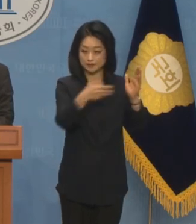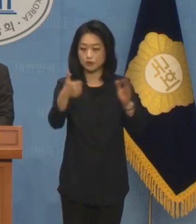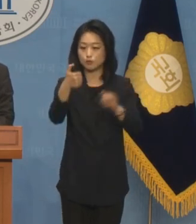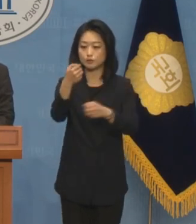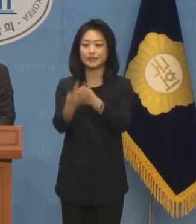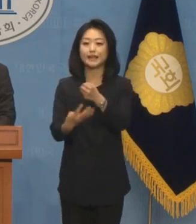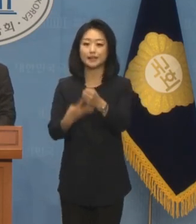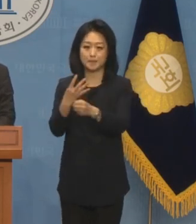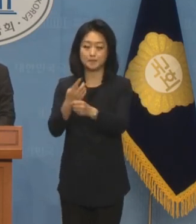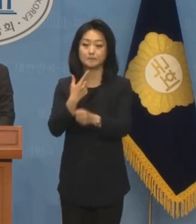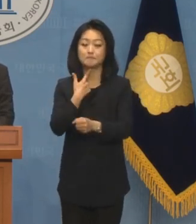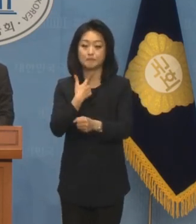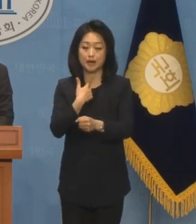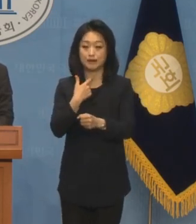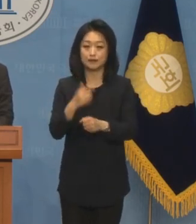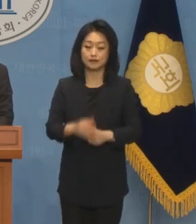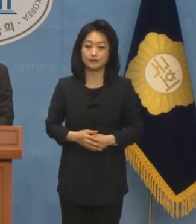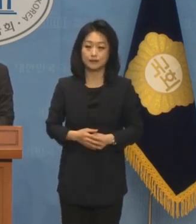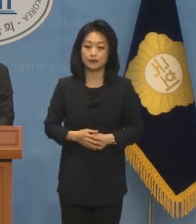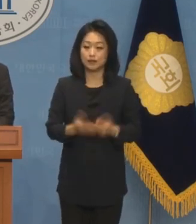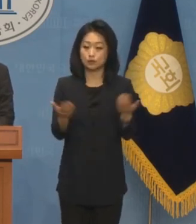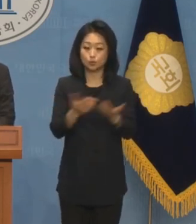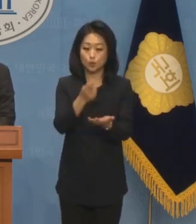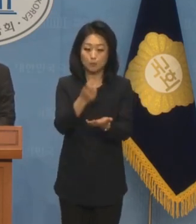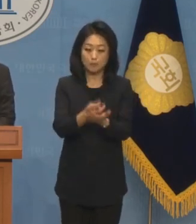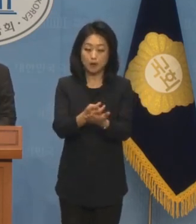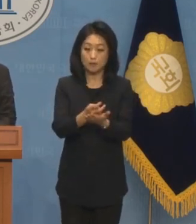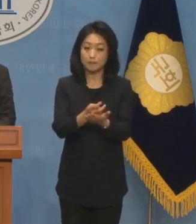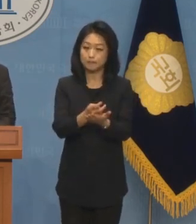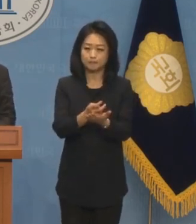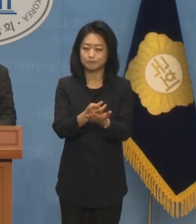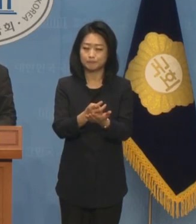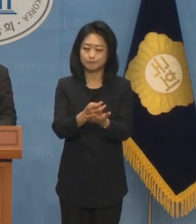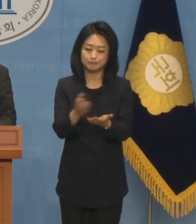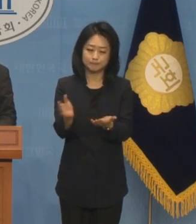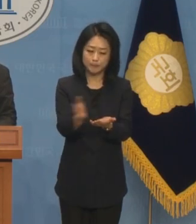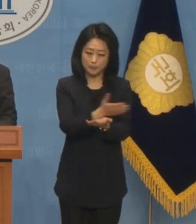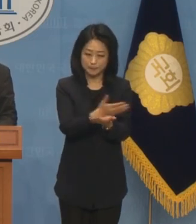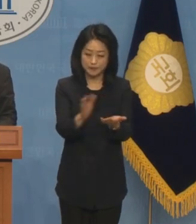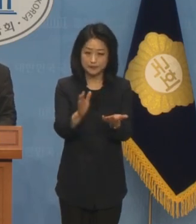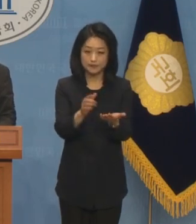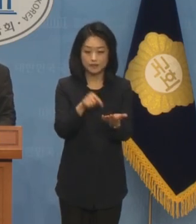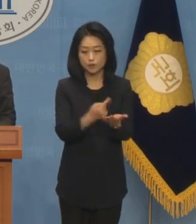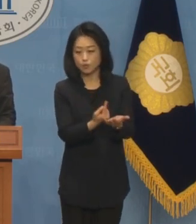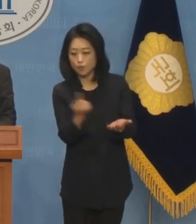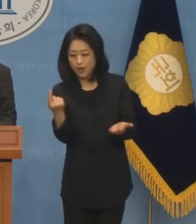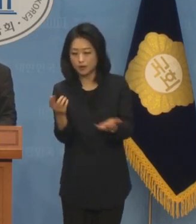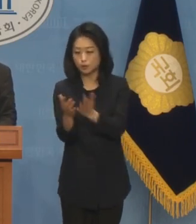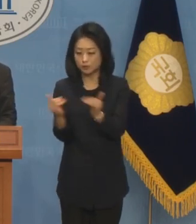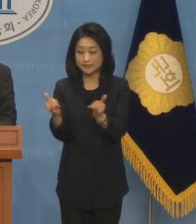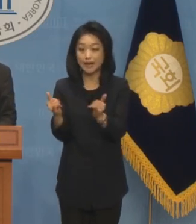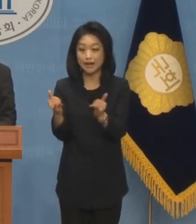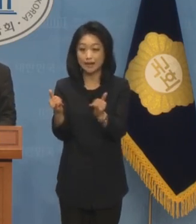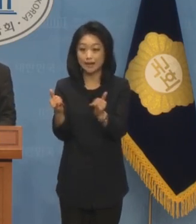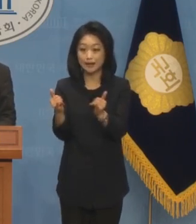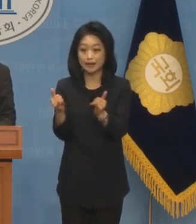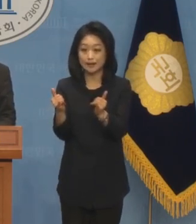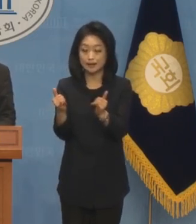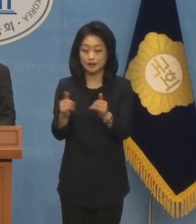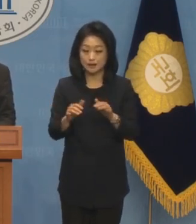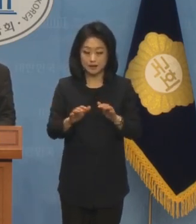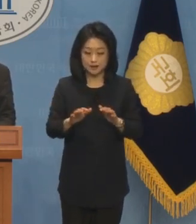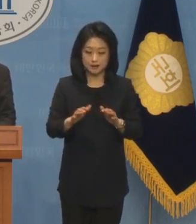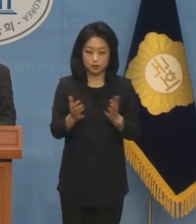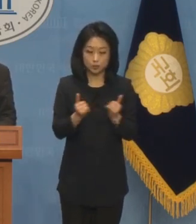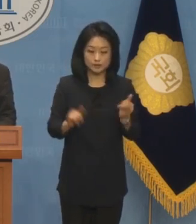우리는 태워버릴 노동법조차 없는 법 바깥의 노동자들이 전체 노동자의 절반을 넘는 하루를